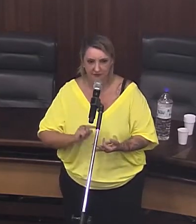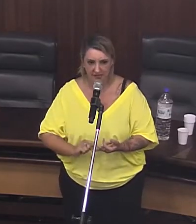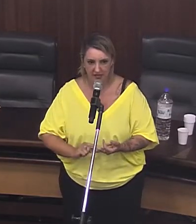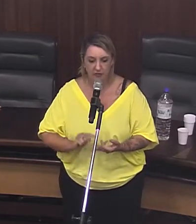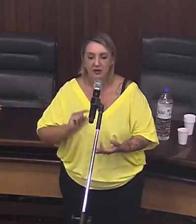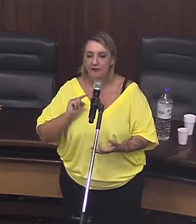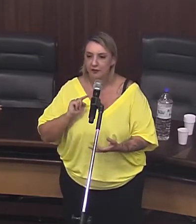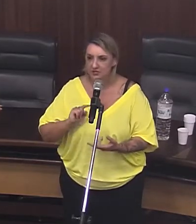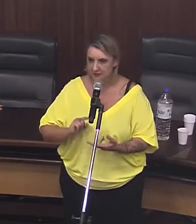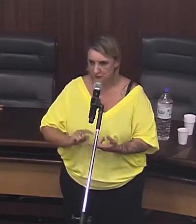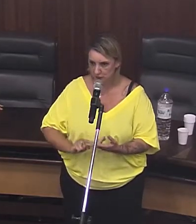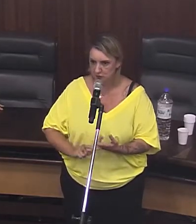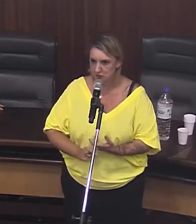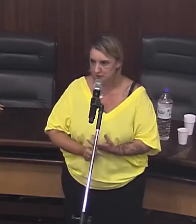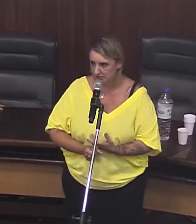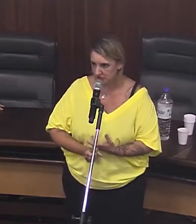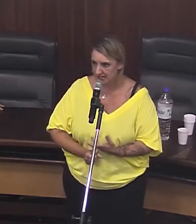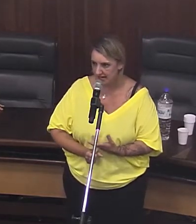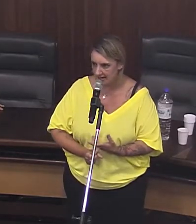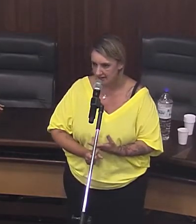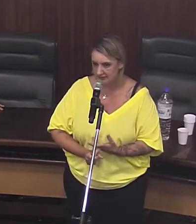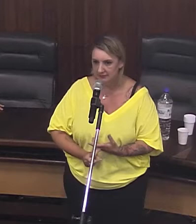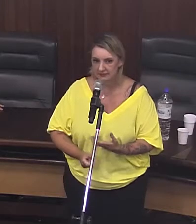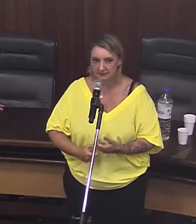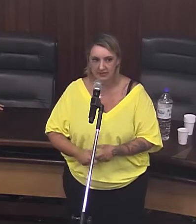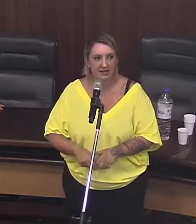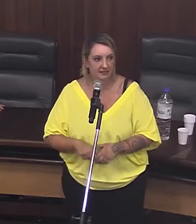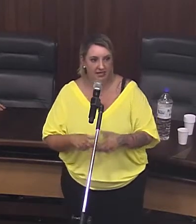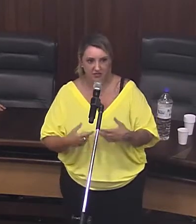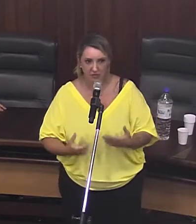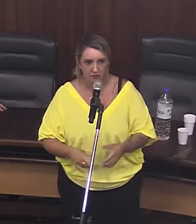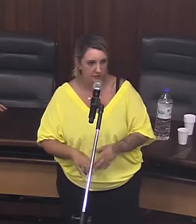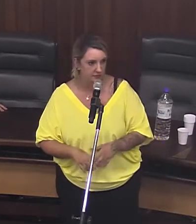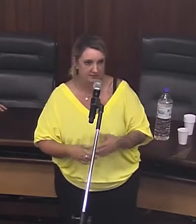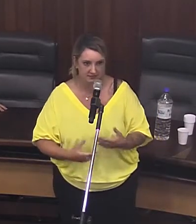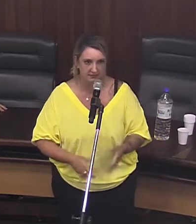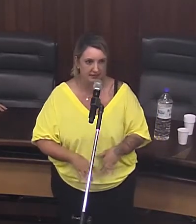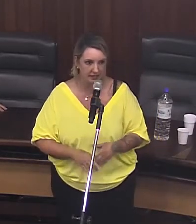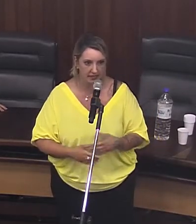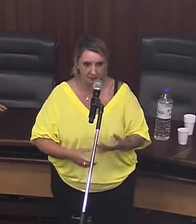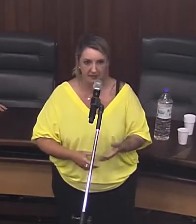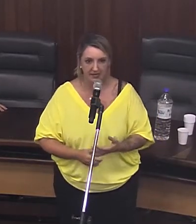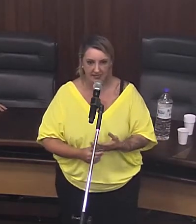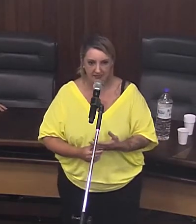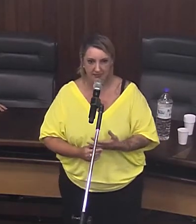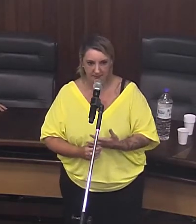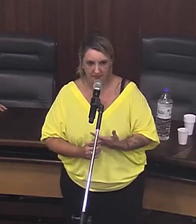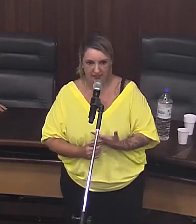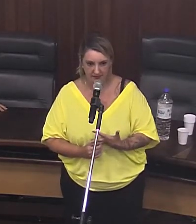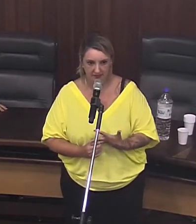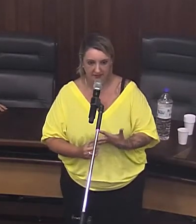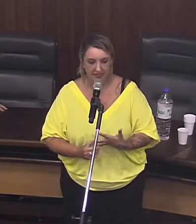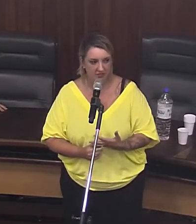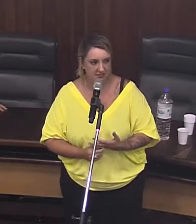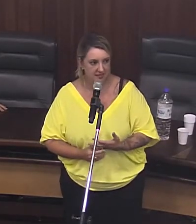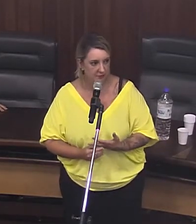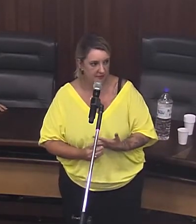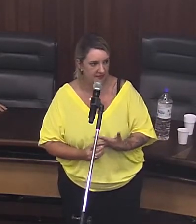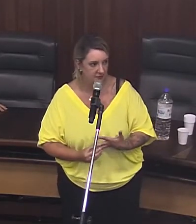veio, foi dificultoso para chegar. Tá? Quem chegou, putz, guerreiro pra caramba, né? Que a gente sabe como é que está o